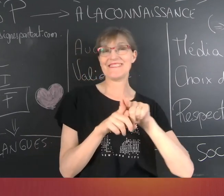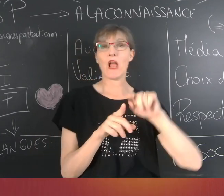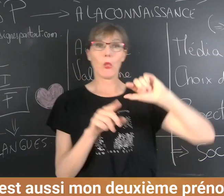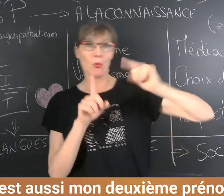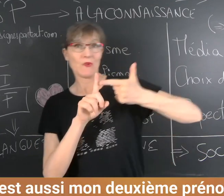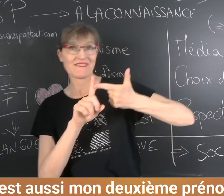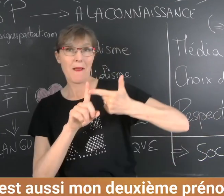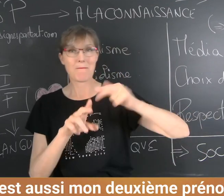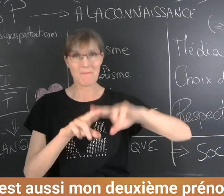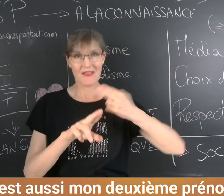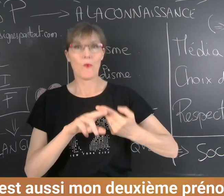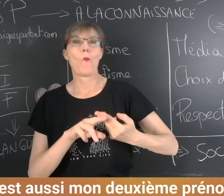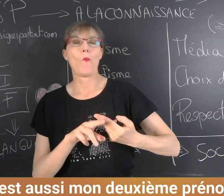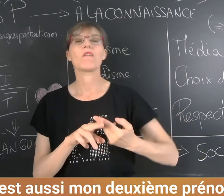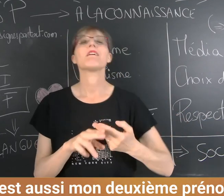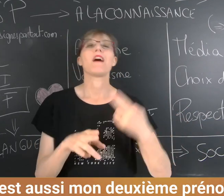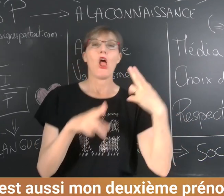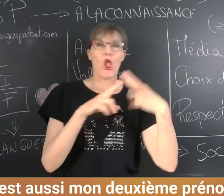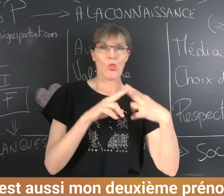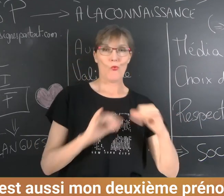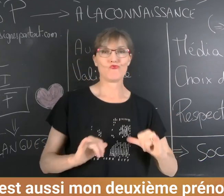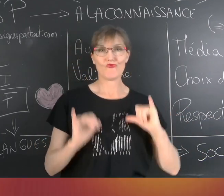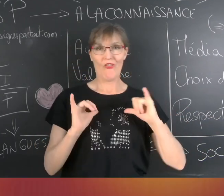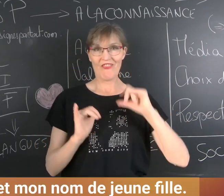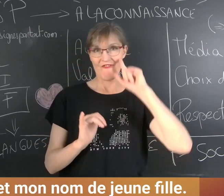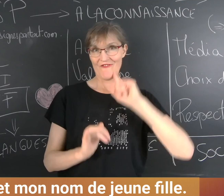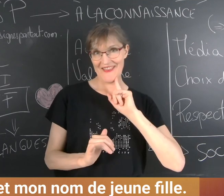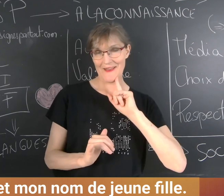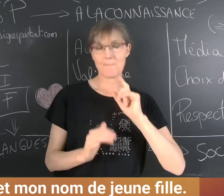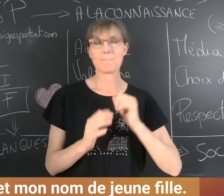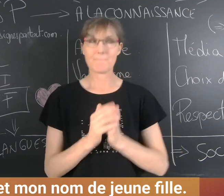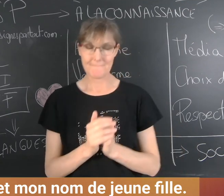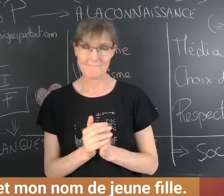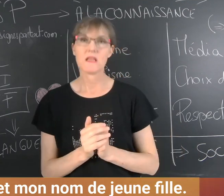Alors c'est aussi c'est mon deuxième prénom et puis mon nom de jeune fille.